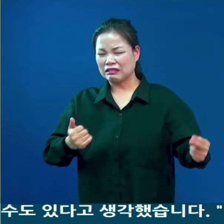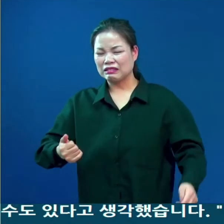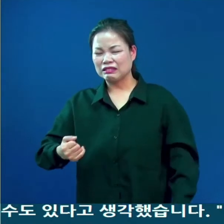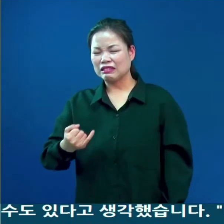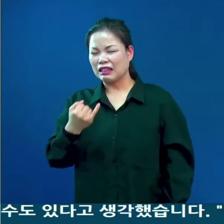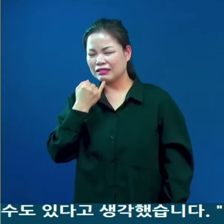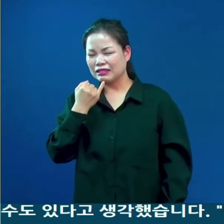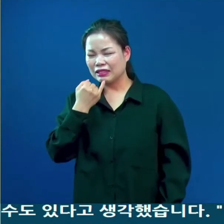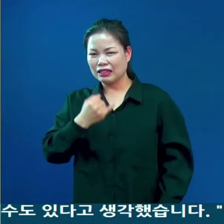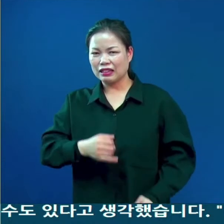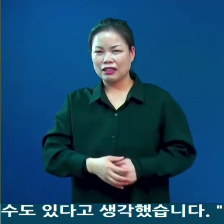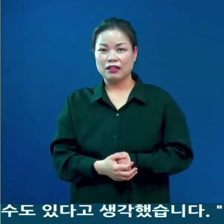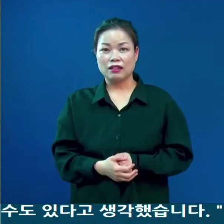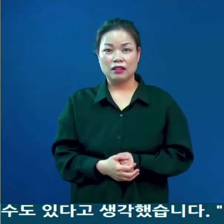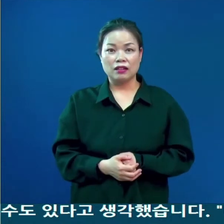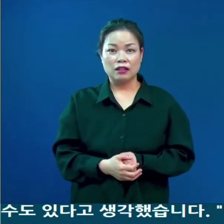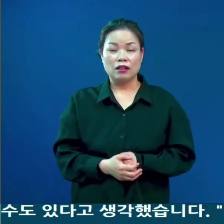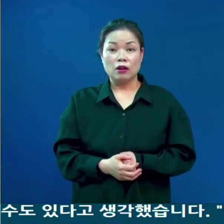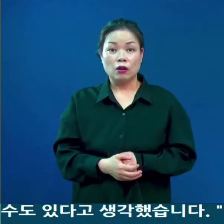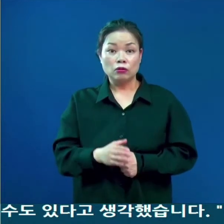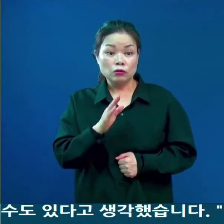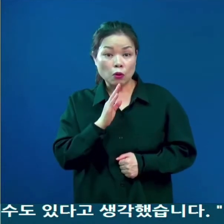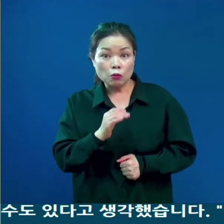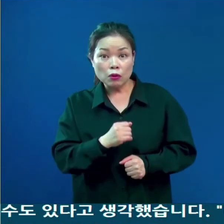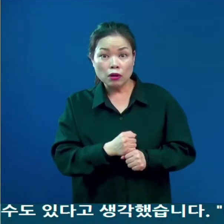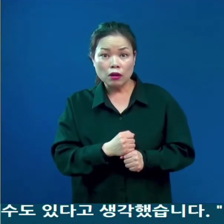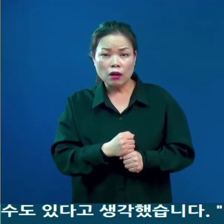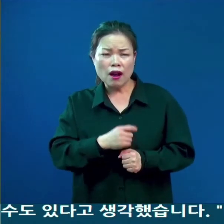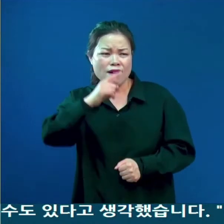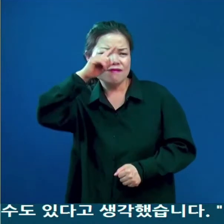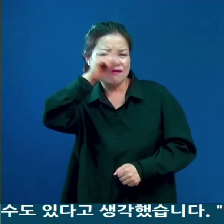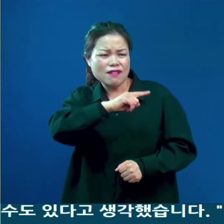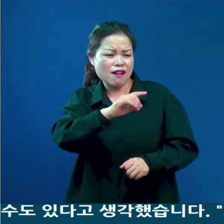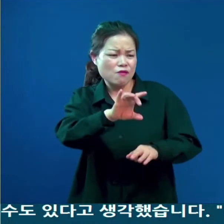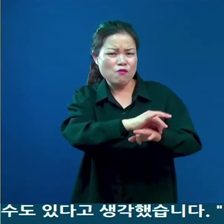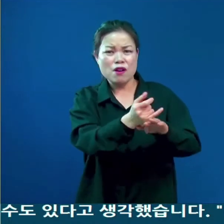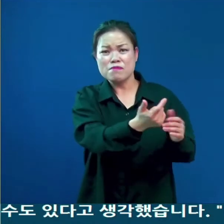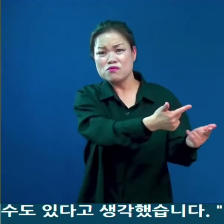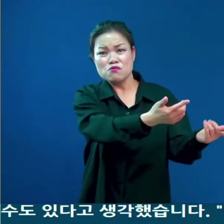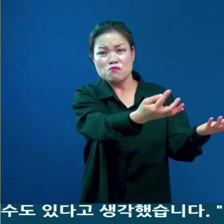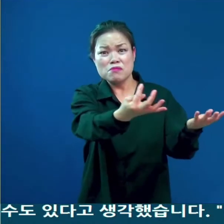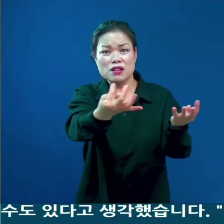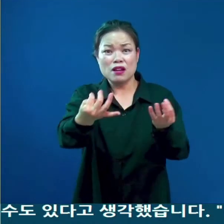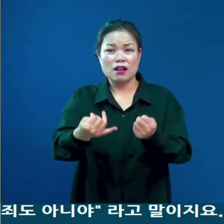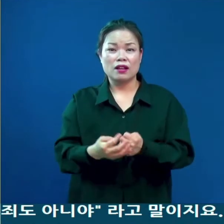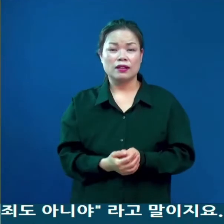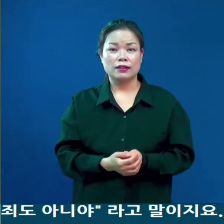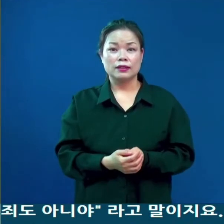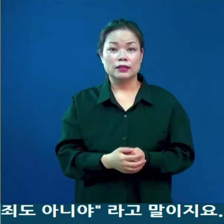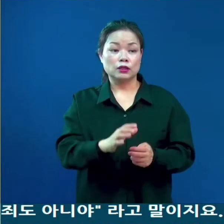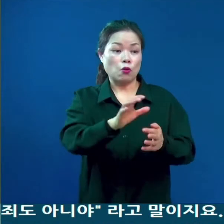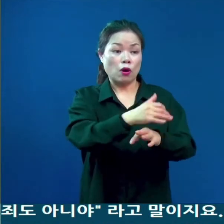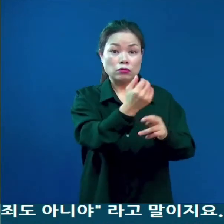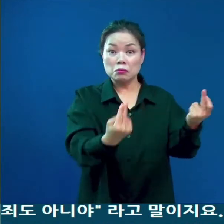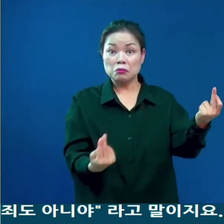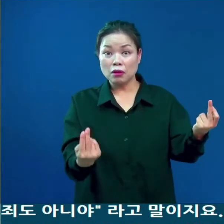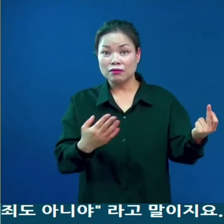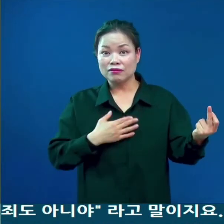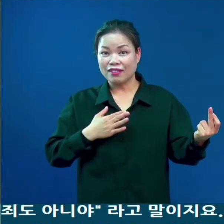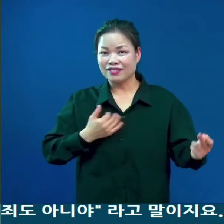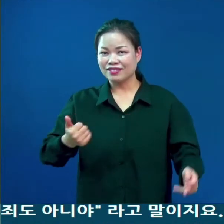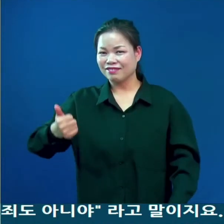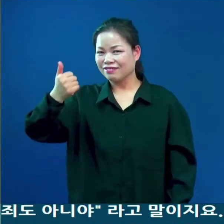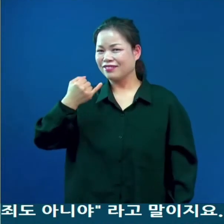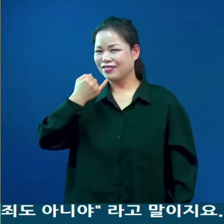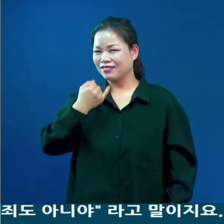죄를 지은 것도 아니야. 세상에 정말 악하고 나쁜 왕들 얼마나 많아. 그런 왕들에 비하면 나는 괜찮은